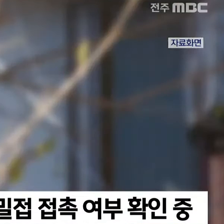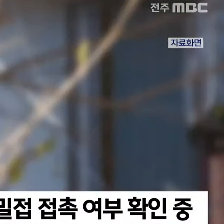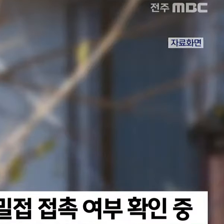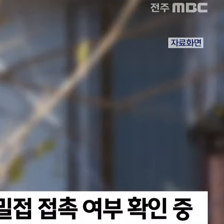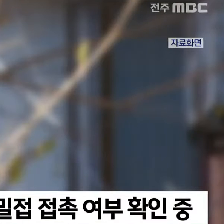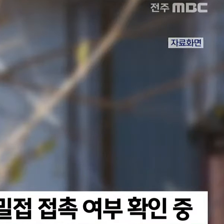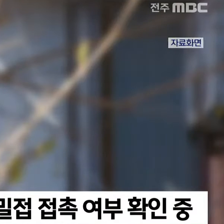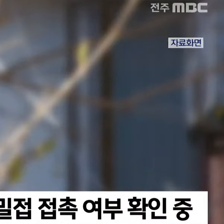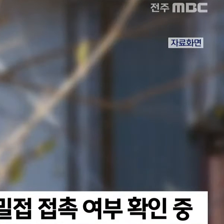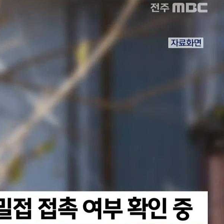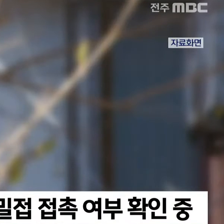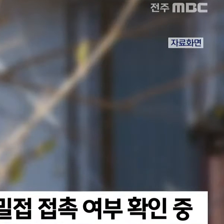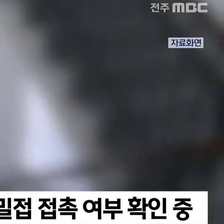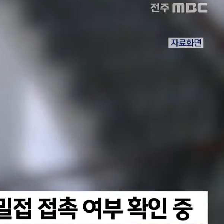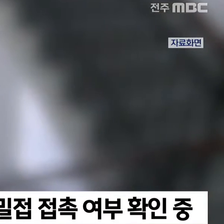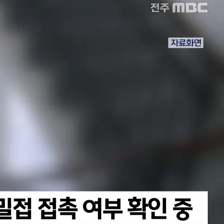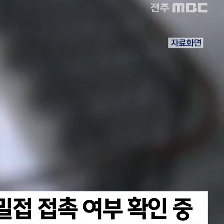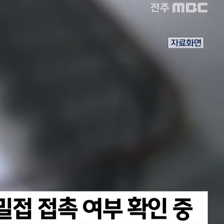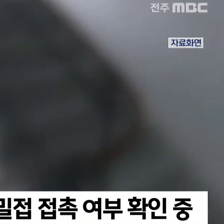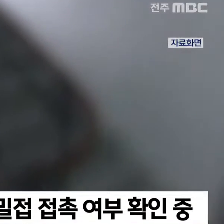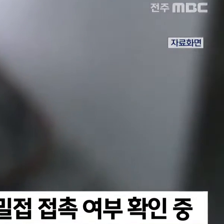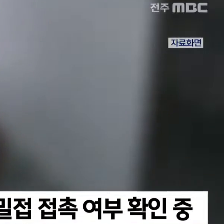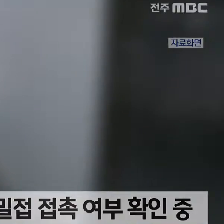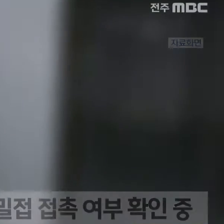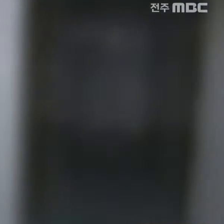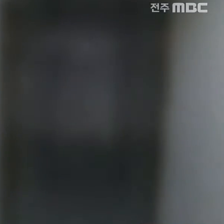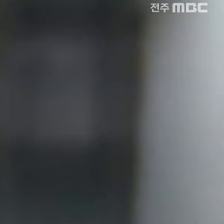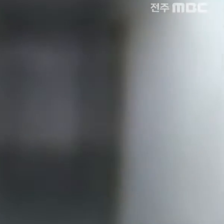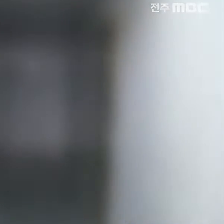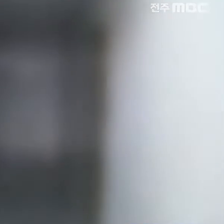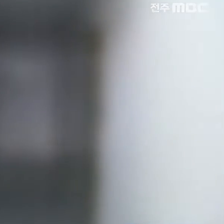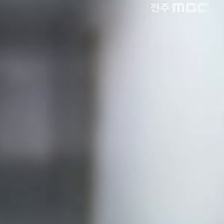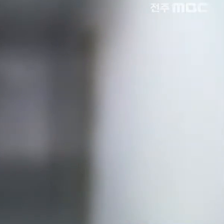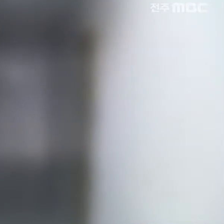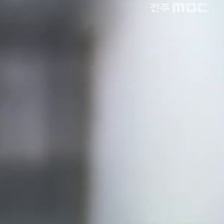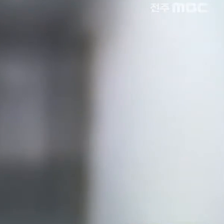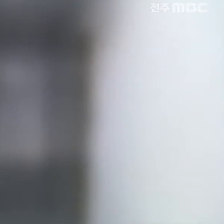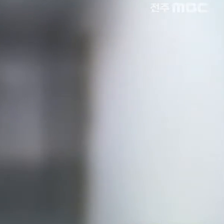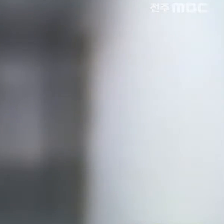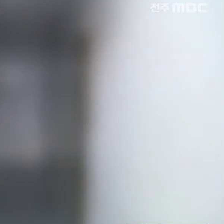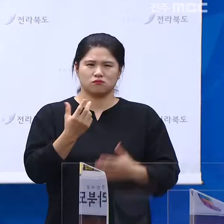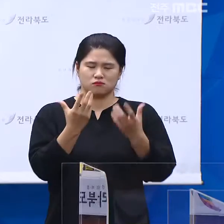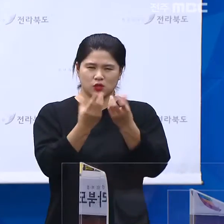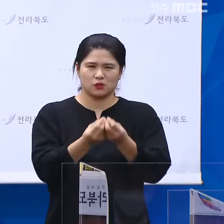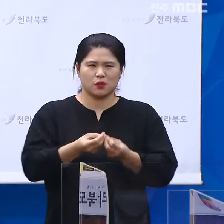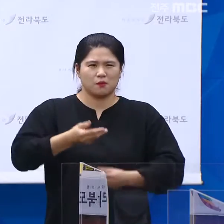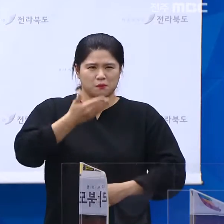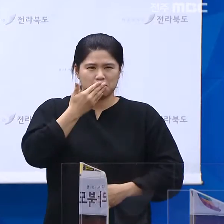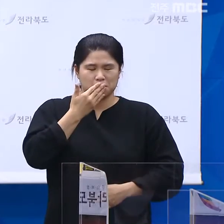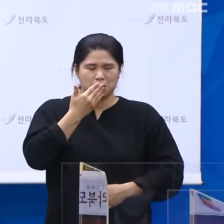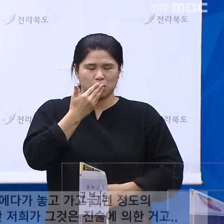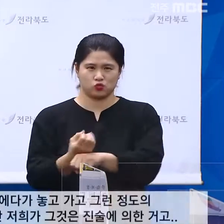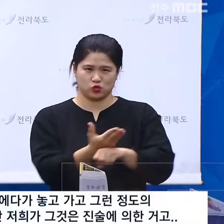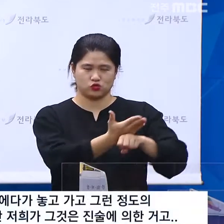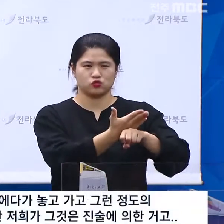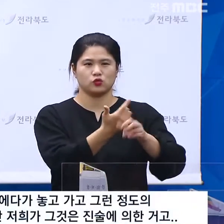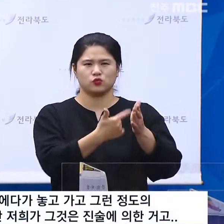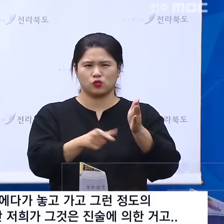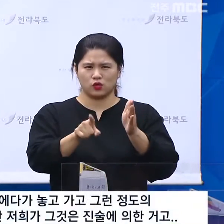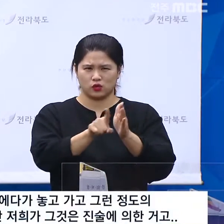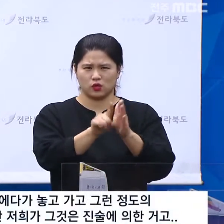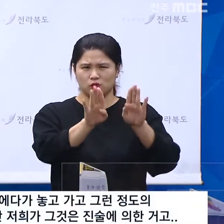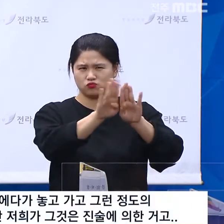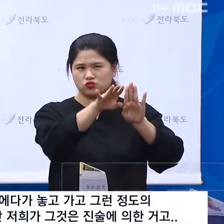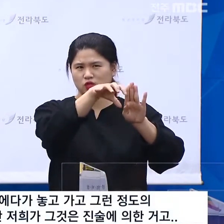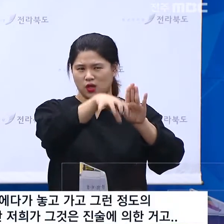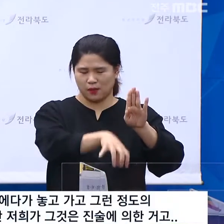접촉 사실이 확인될 경우 논란이 예상됩니다. 음식 같은 거 좀 전해주기 위해서 문 앞에다가